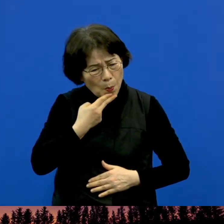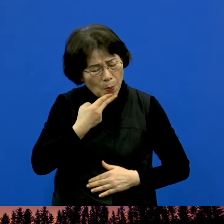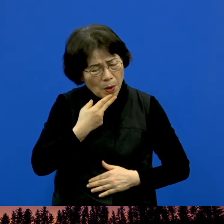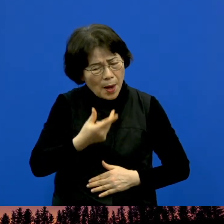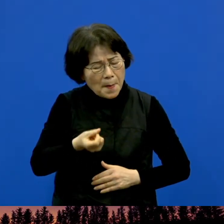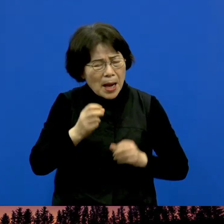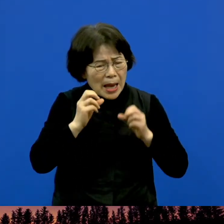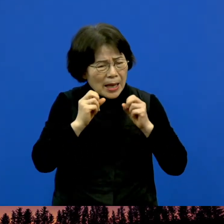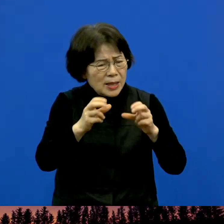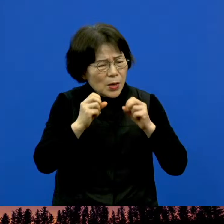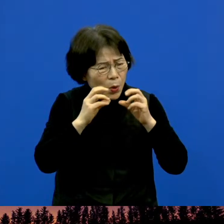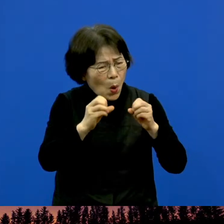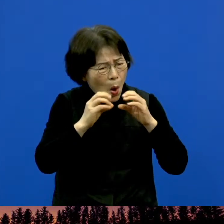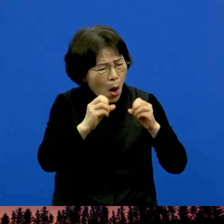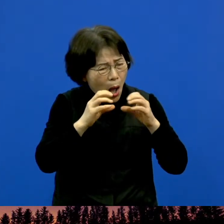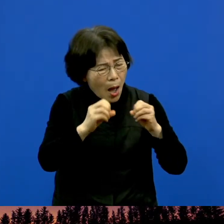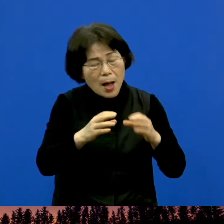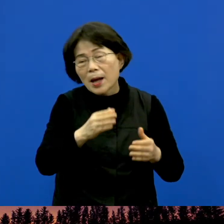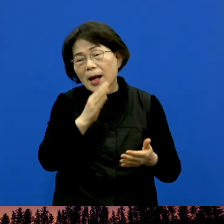마시고